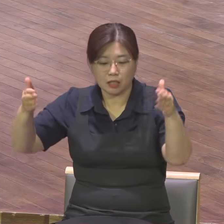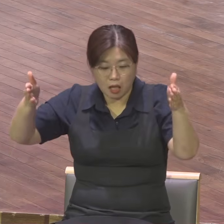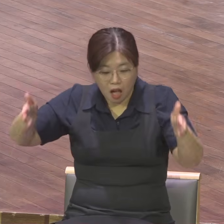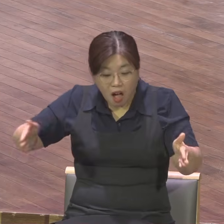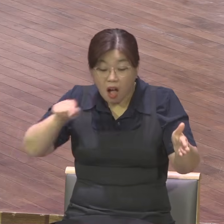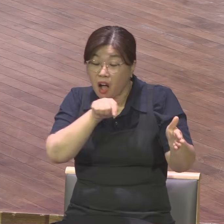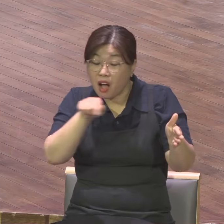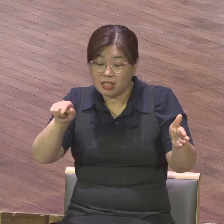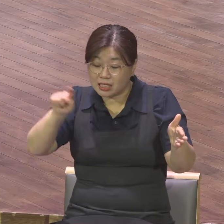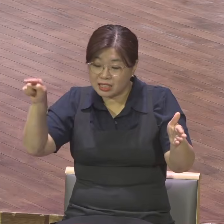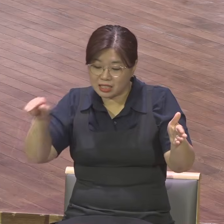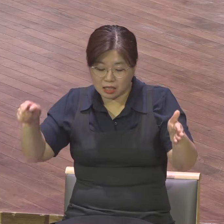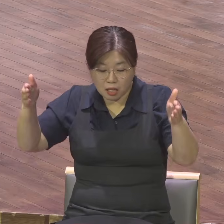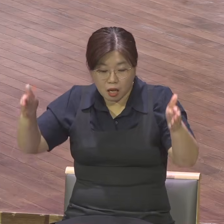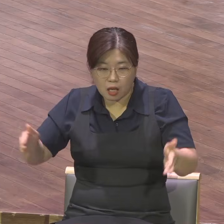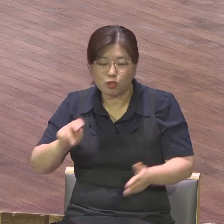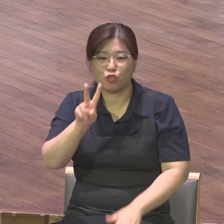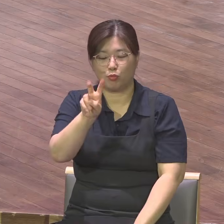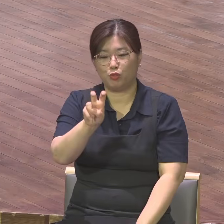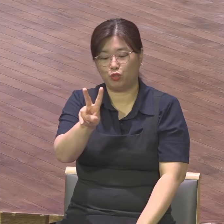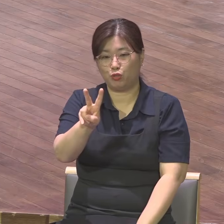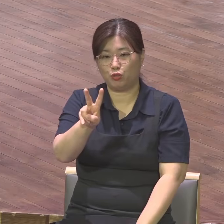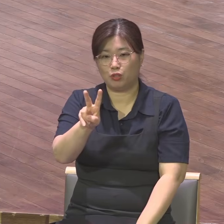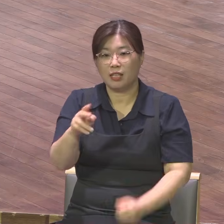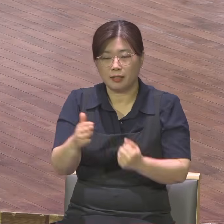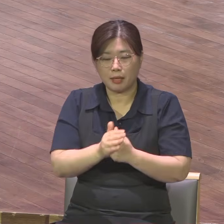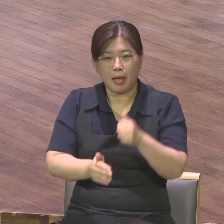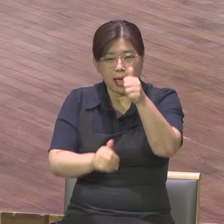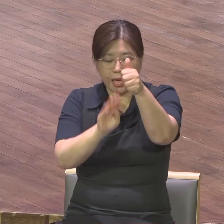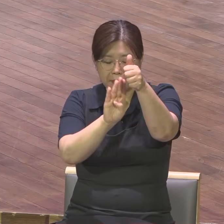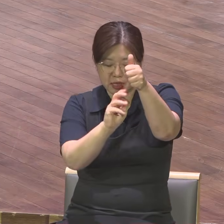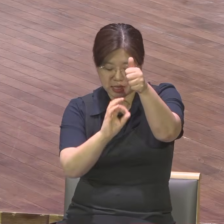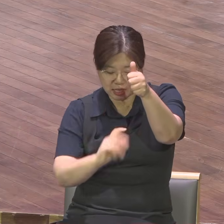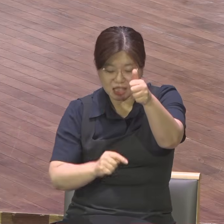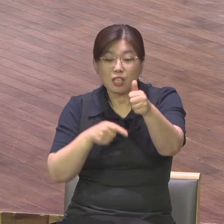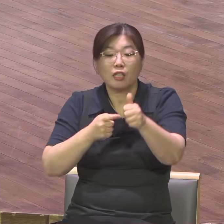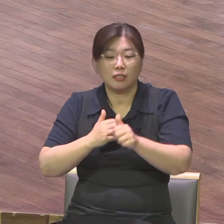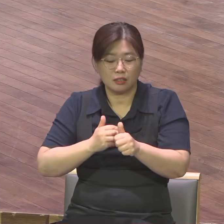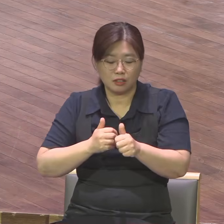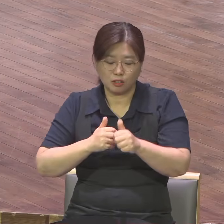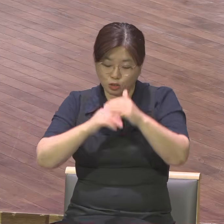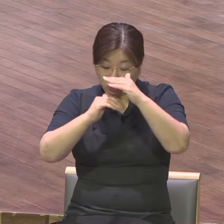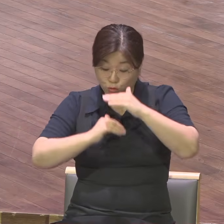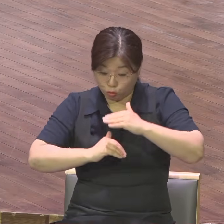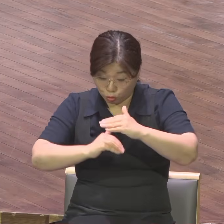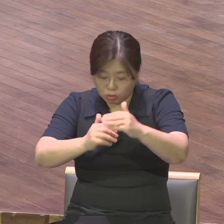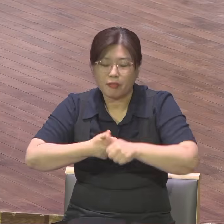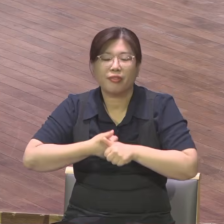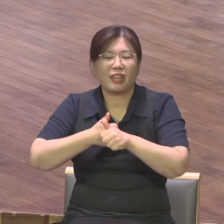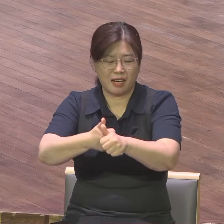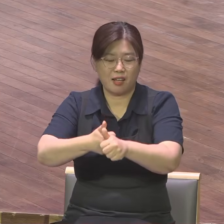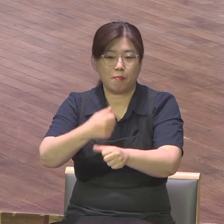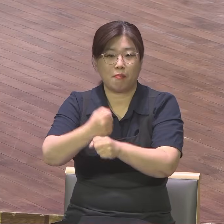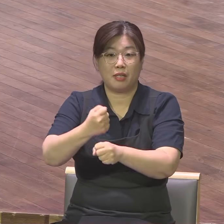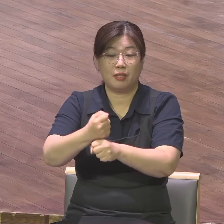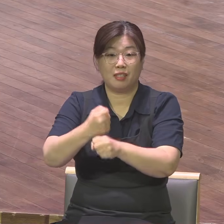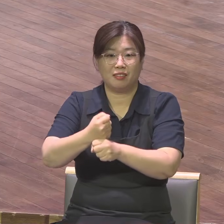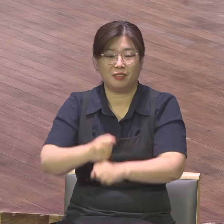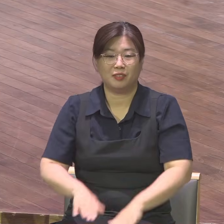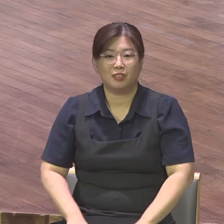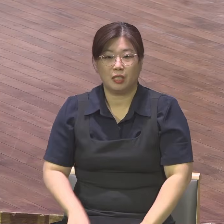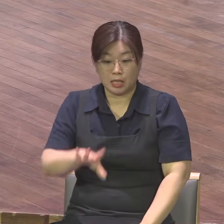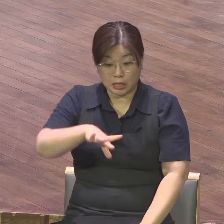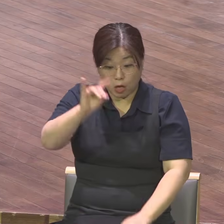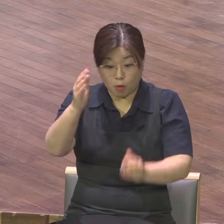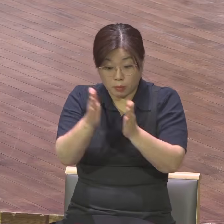알파벳 순서를 따라 기록된 것을 말합니다. 1절에 히브리어 첫 번째 알파벳인